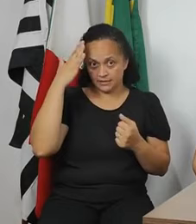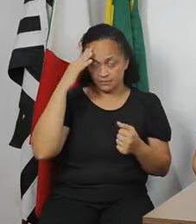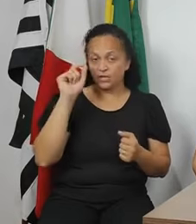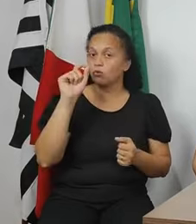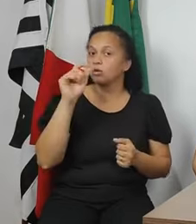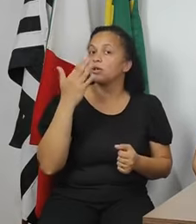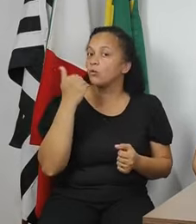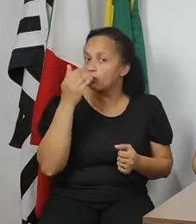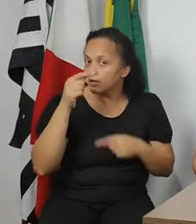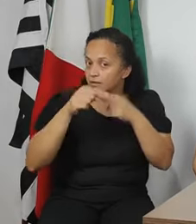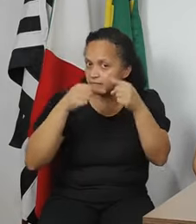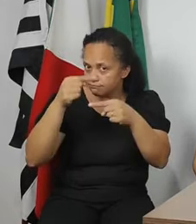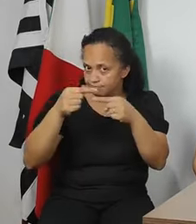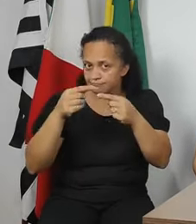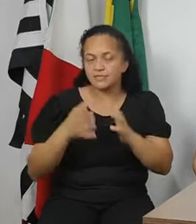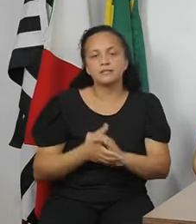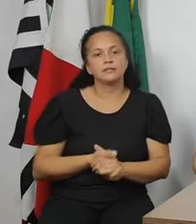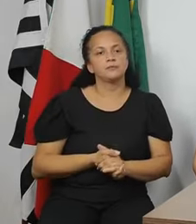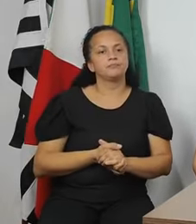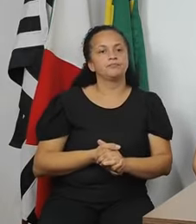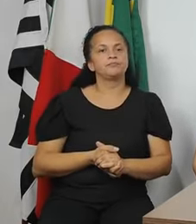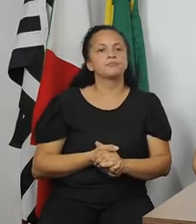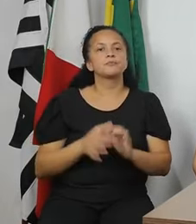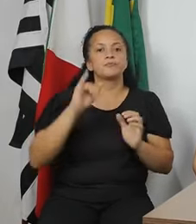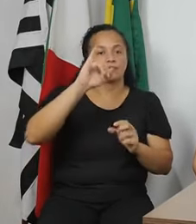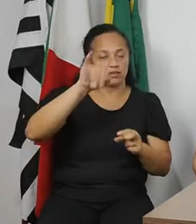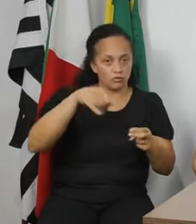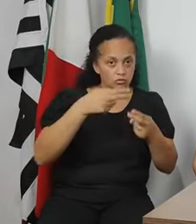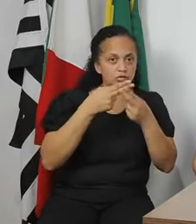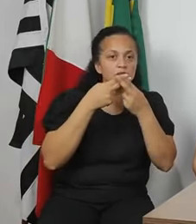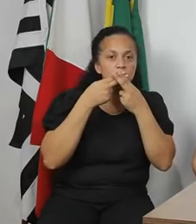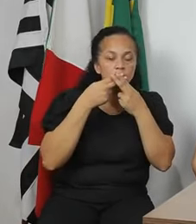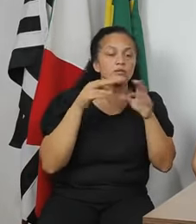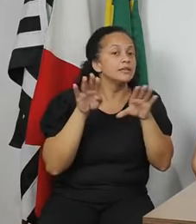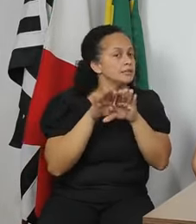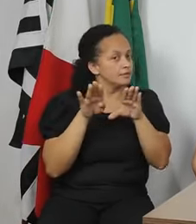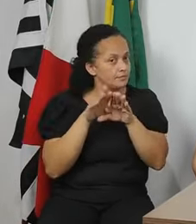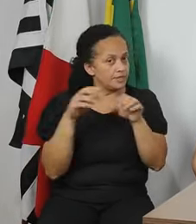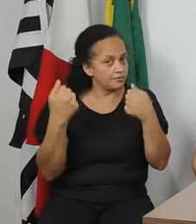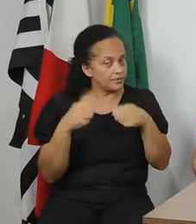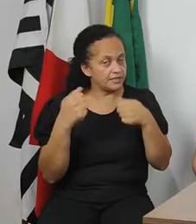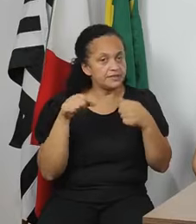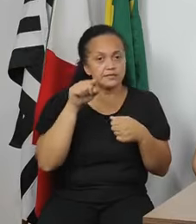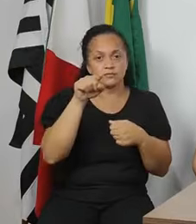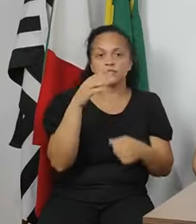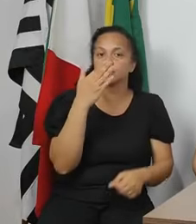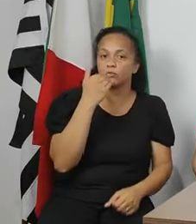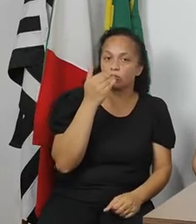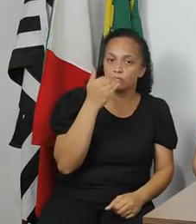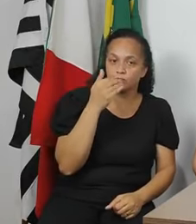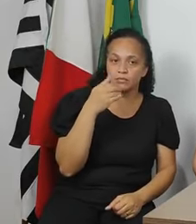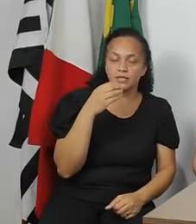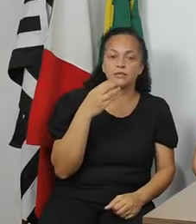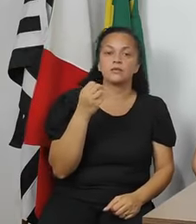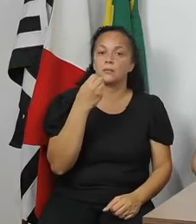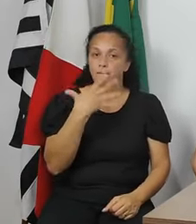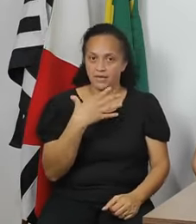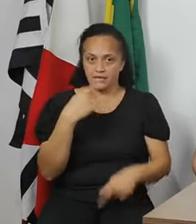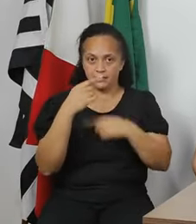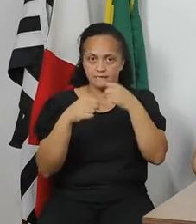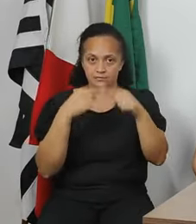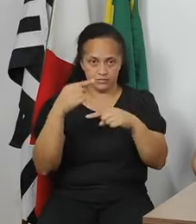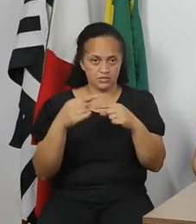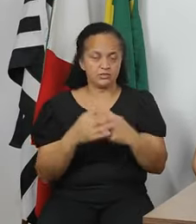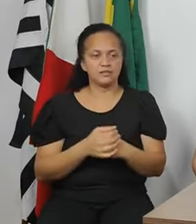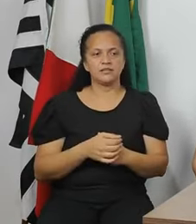falou, o jejum tem que estar alinhado também de uma boa alimentação. De nada adianta você ficar 2, 3 dias jejuando e no outro dia